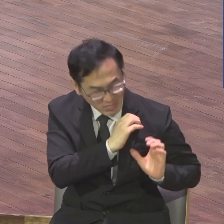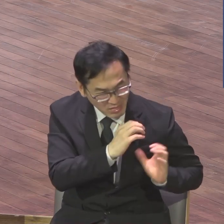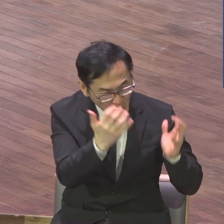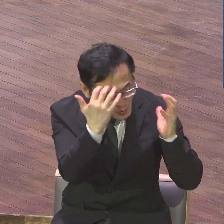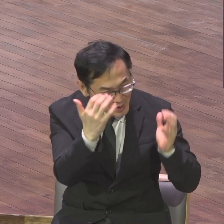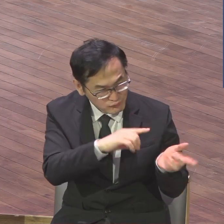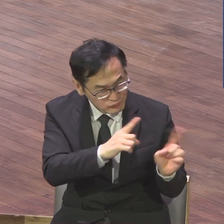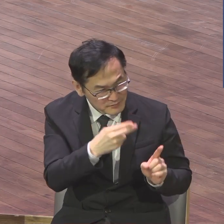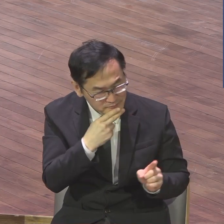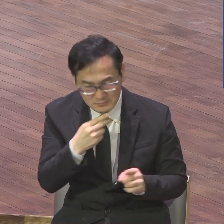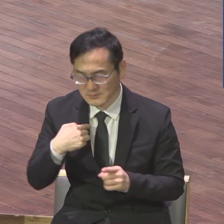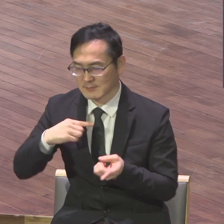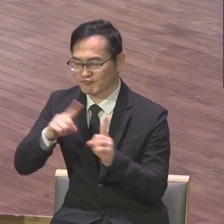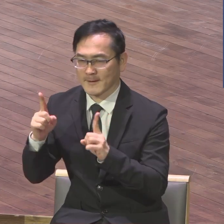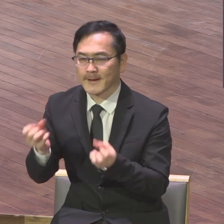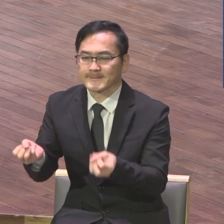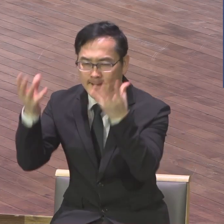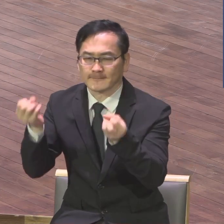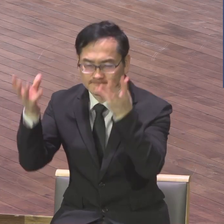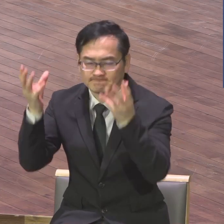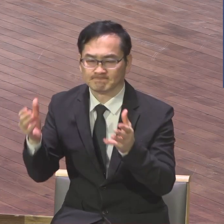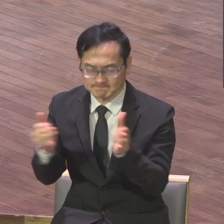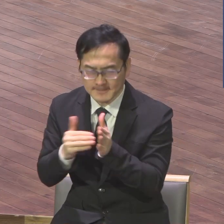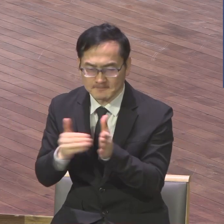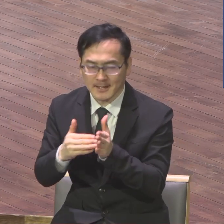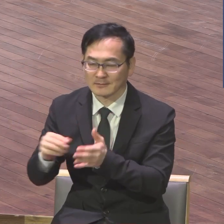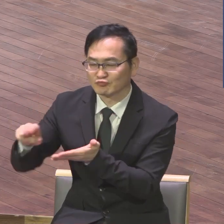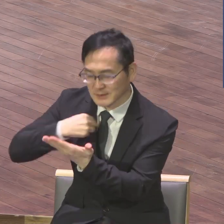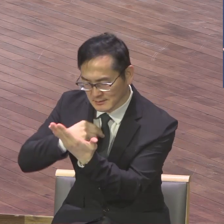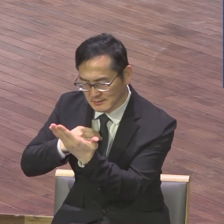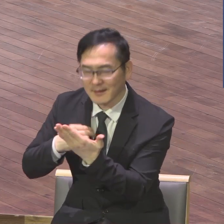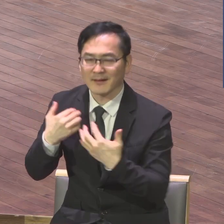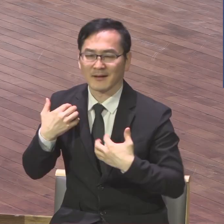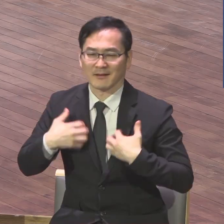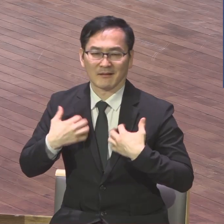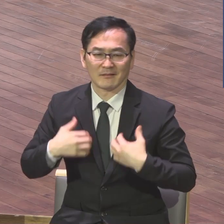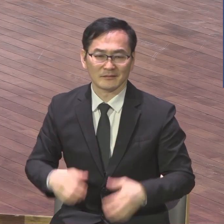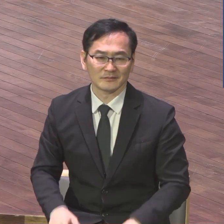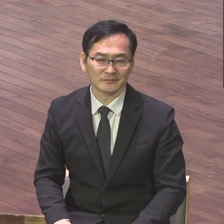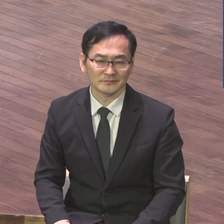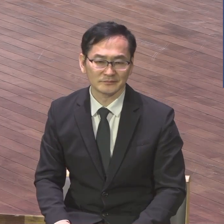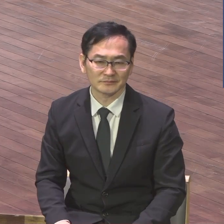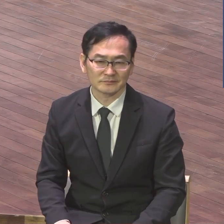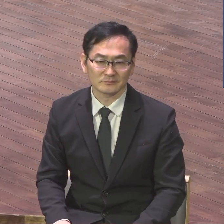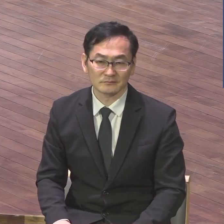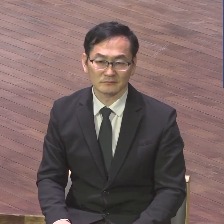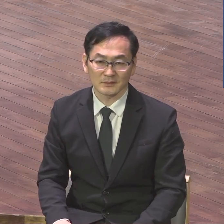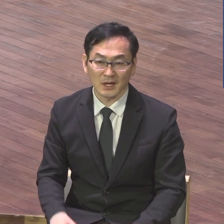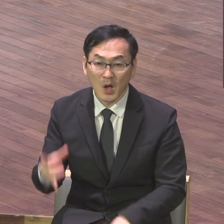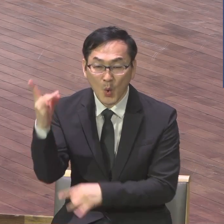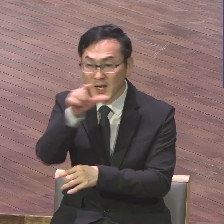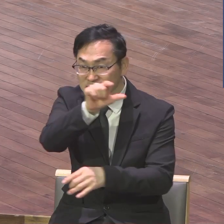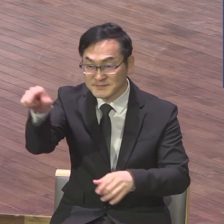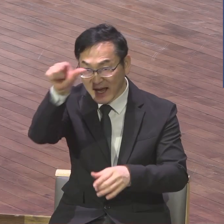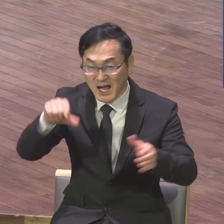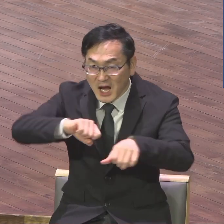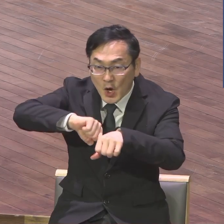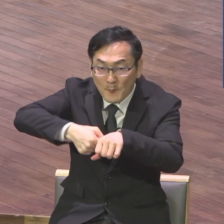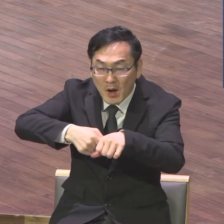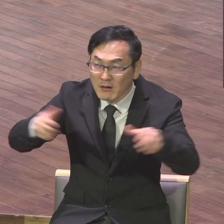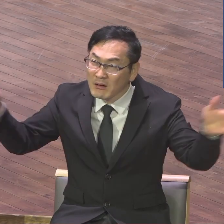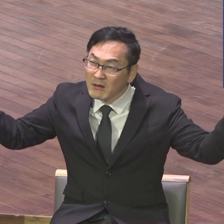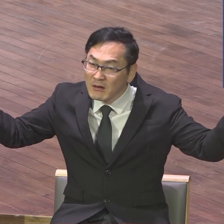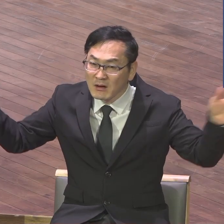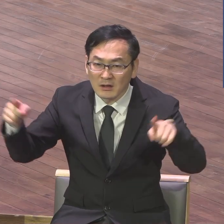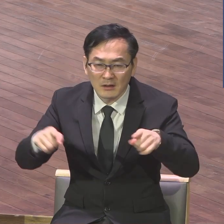그 당시는 뭐 흉악한 강도들이 다 지는 게 십자가예요. 그 십자가가 우리 죄를 대신해 졌기